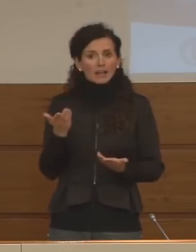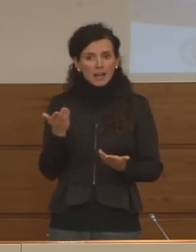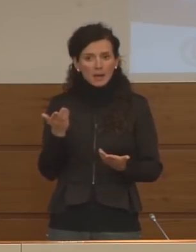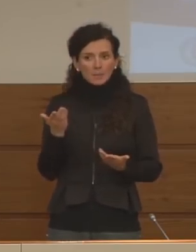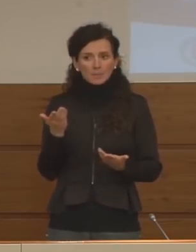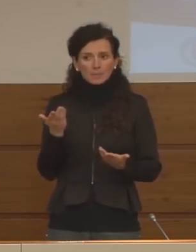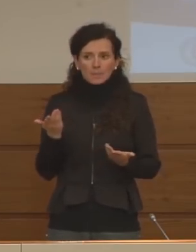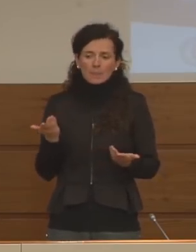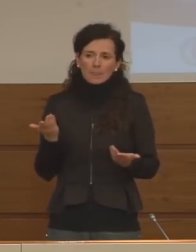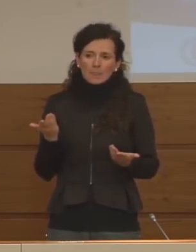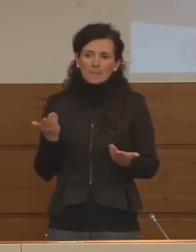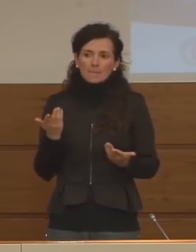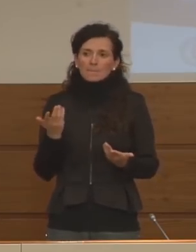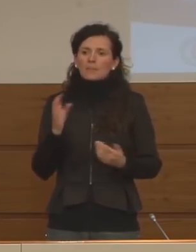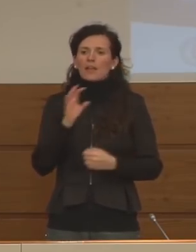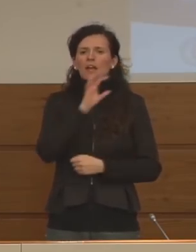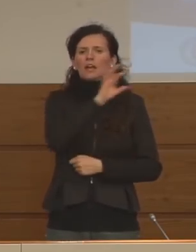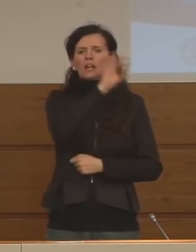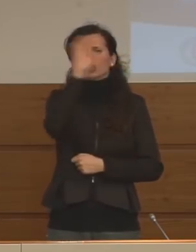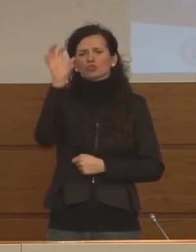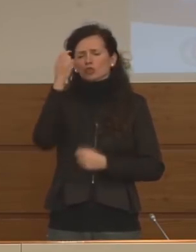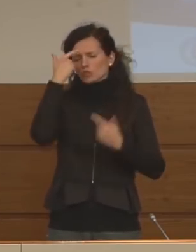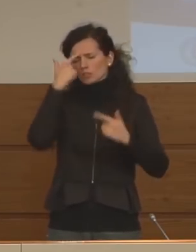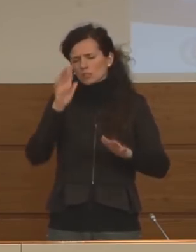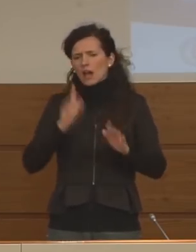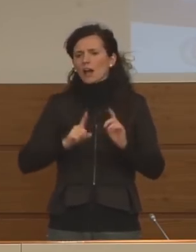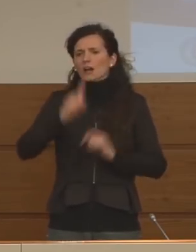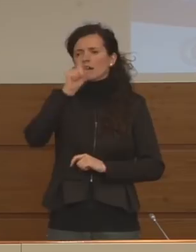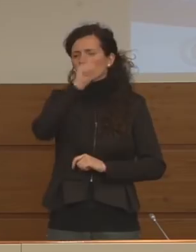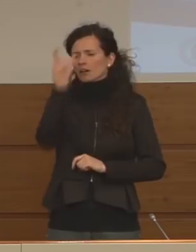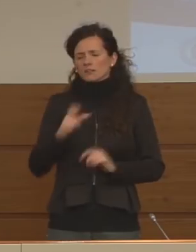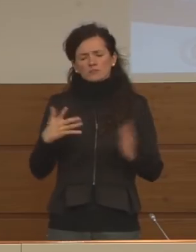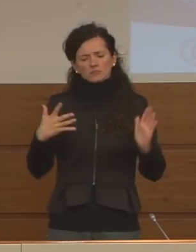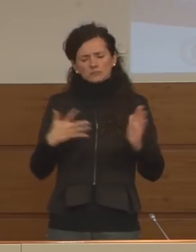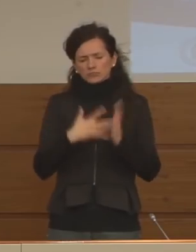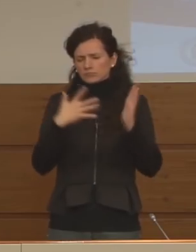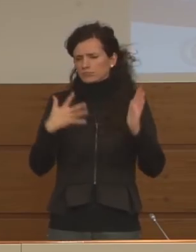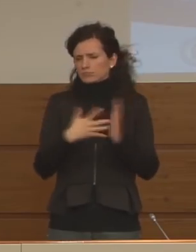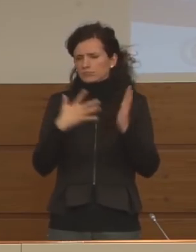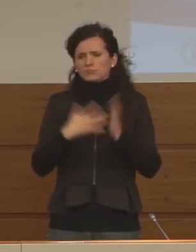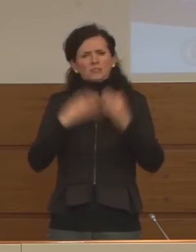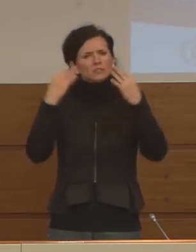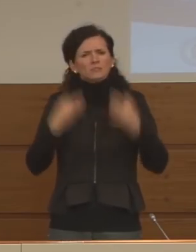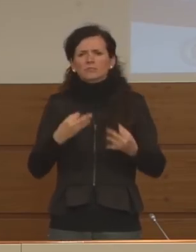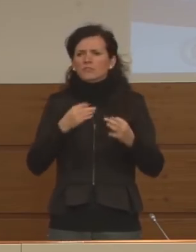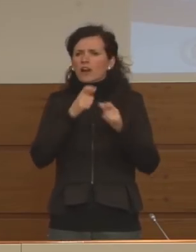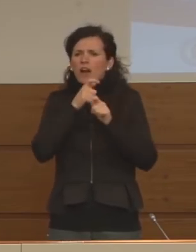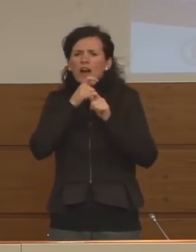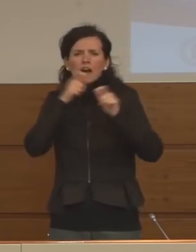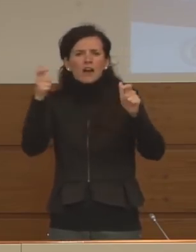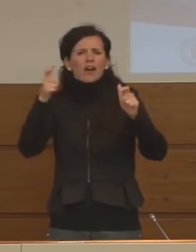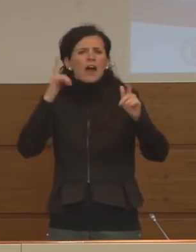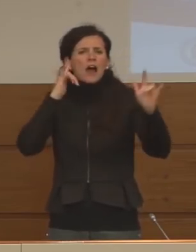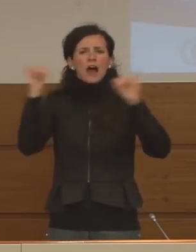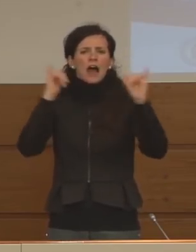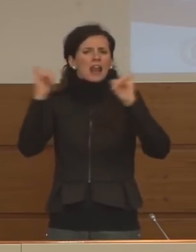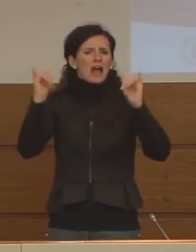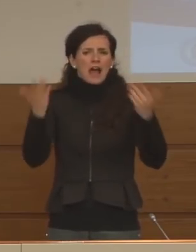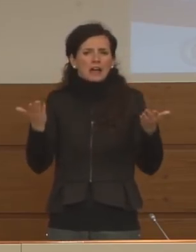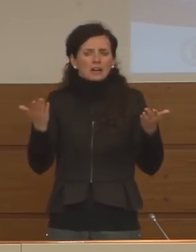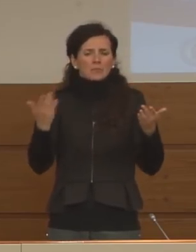purtroppo negativamente regioni in estrema difficoltà c'è un grido di allarme perché guardando i dati